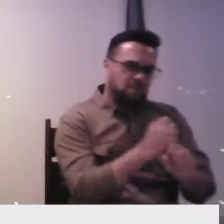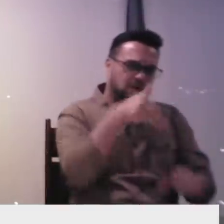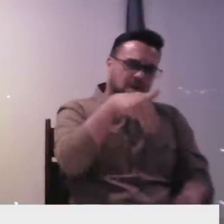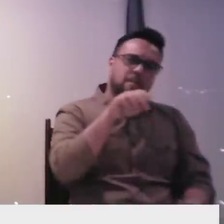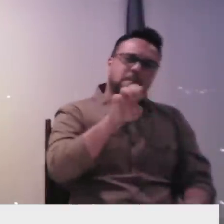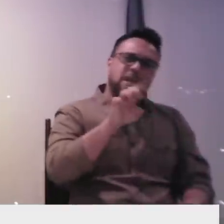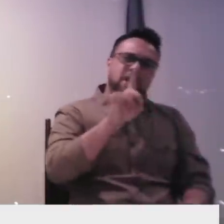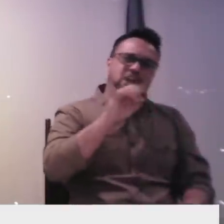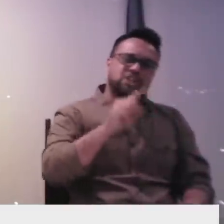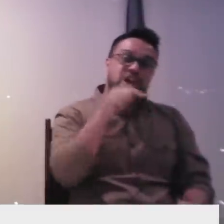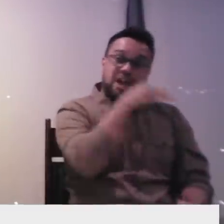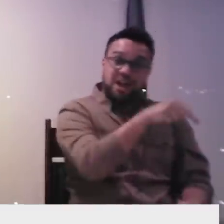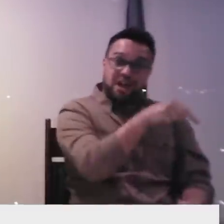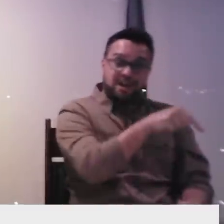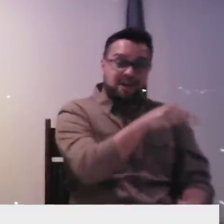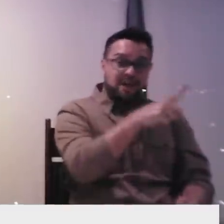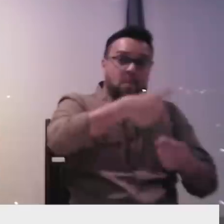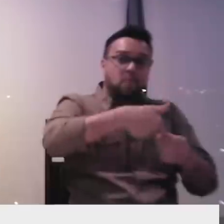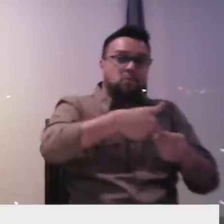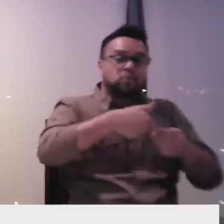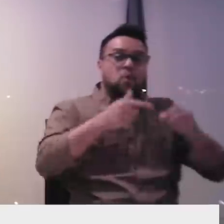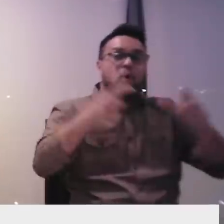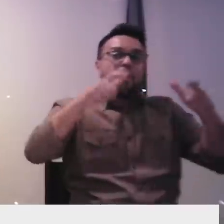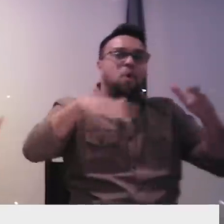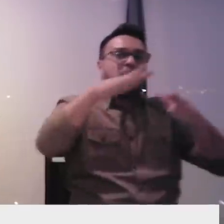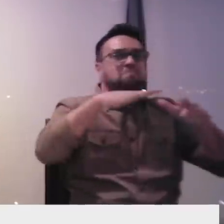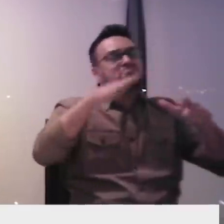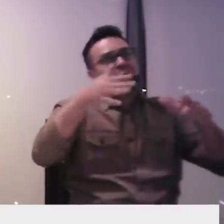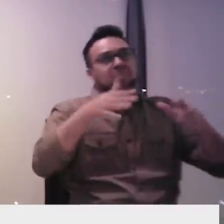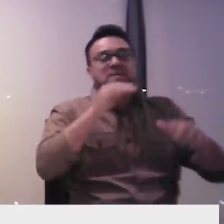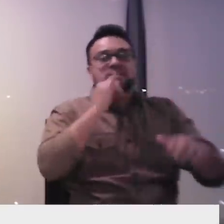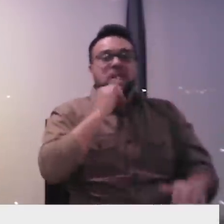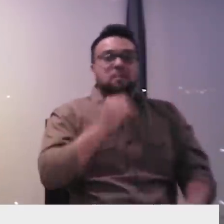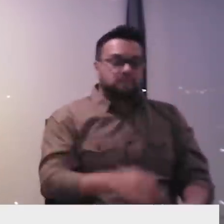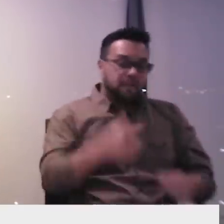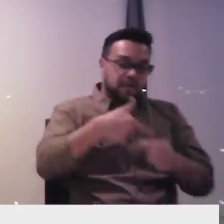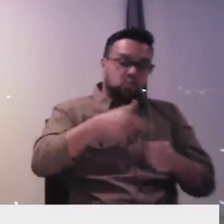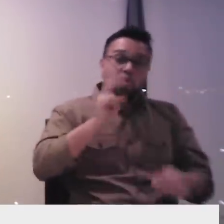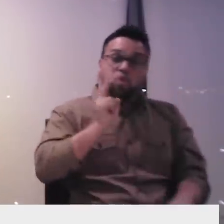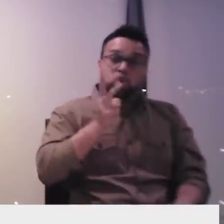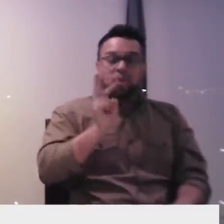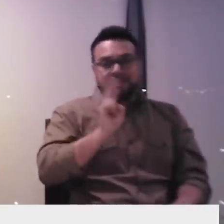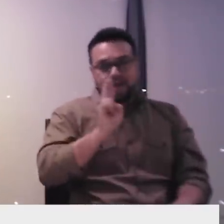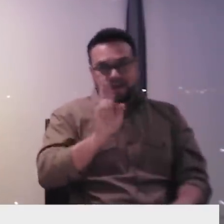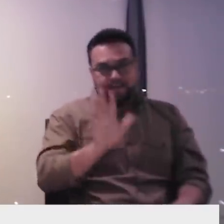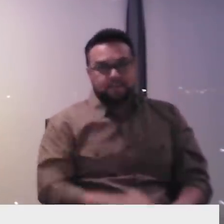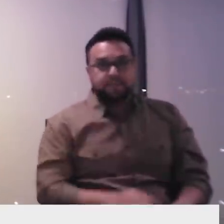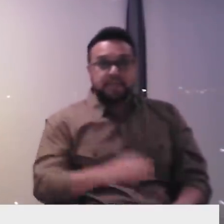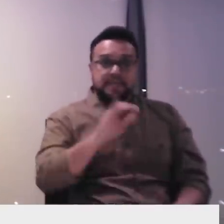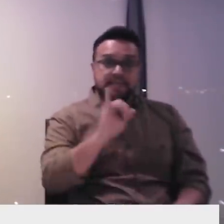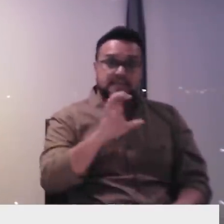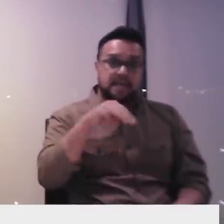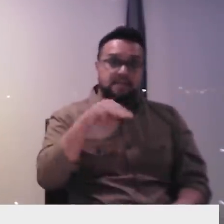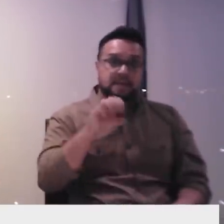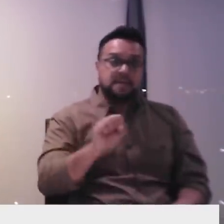Tá? Então, tá, vamos arredondar os números aqui. A gasolina, R$ 2,00. Média do ICMS,